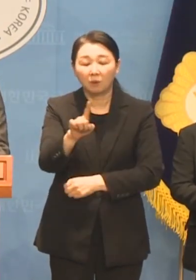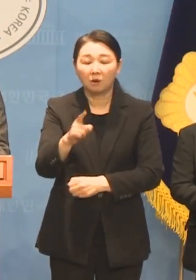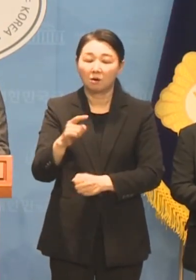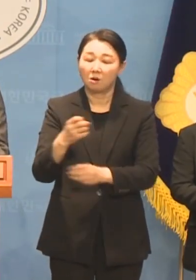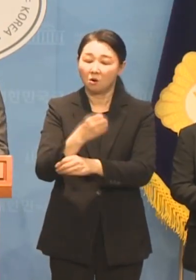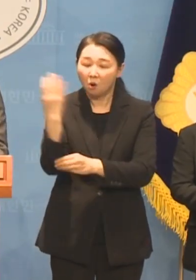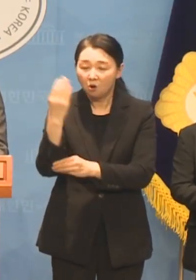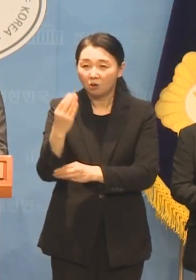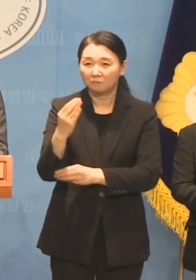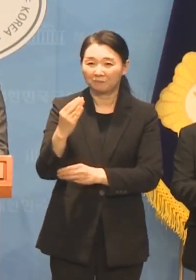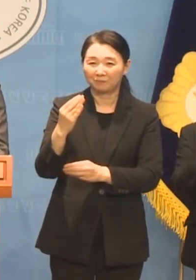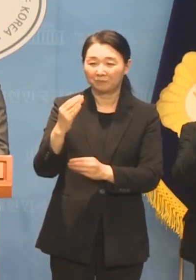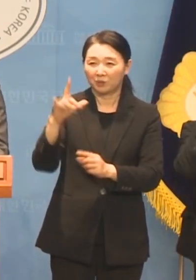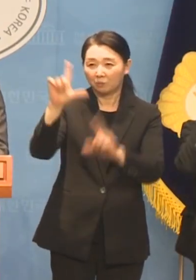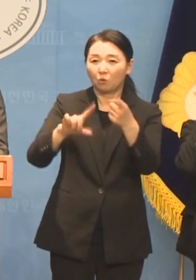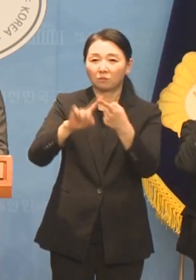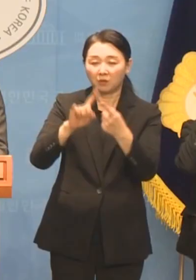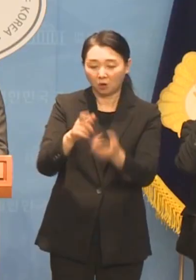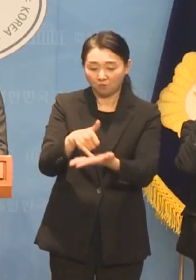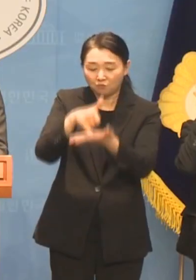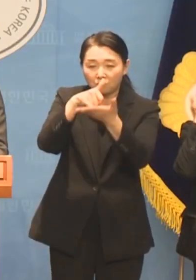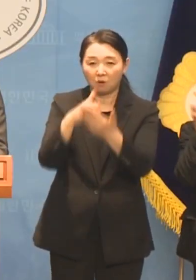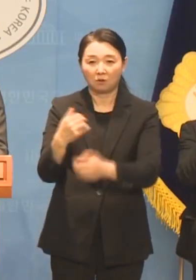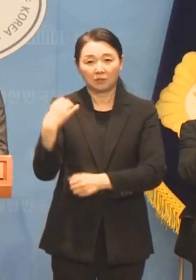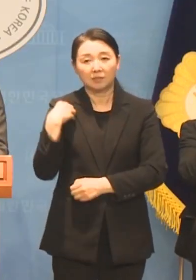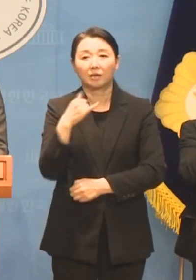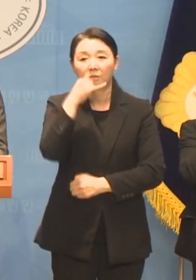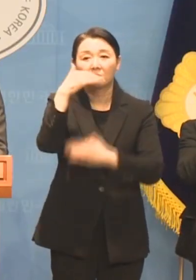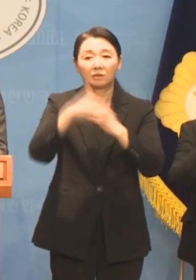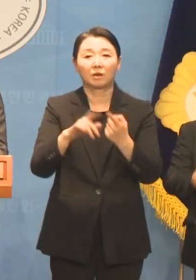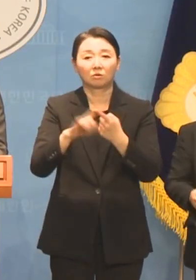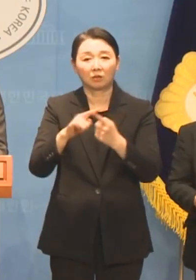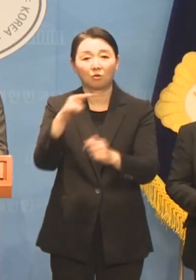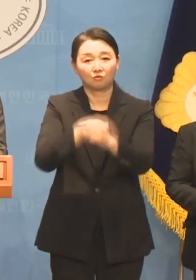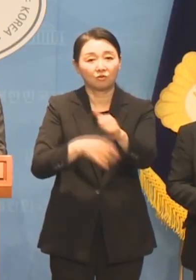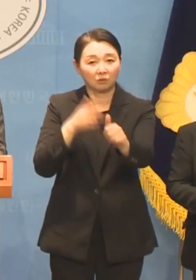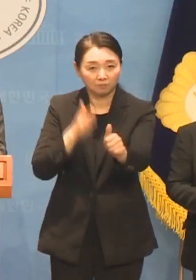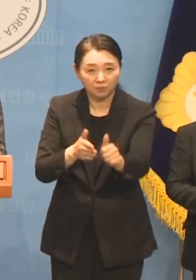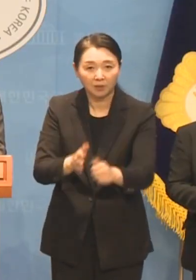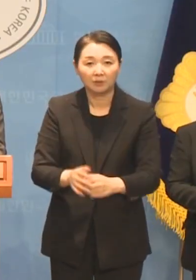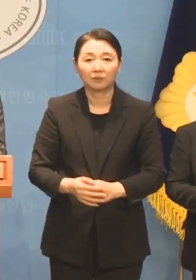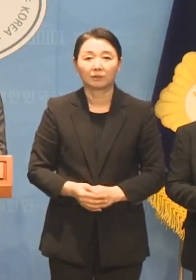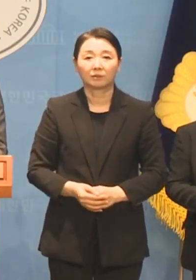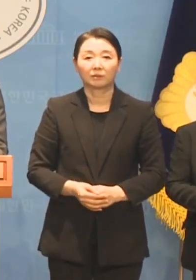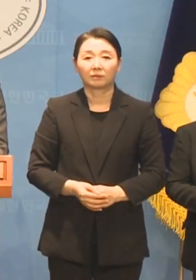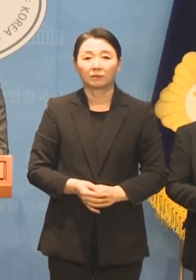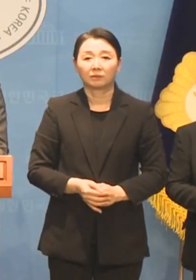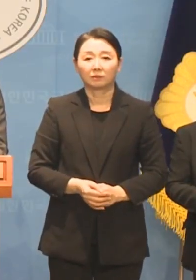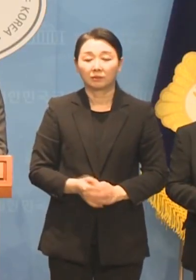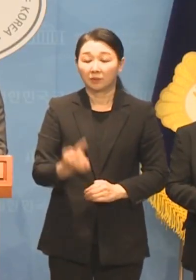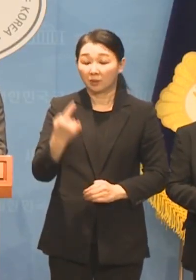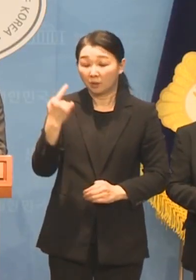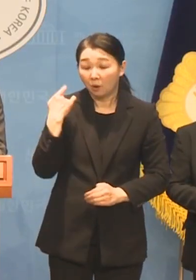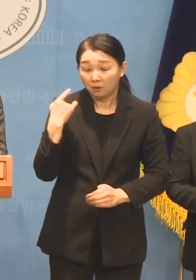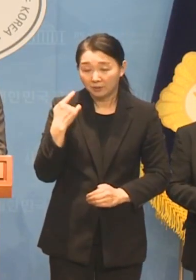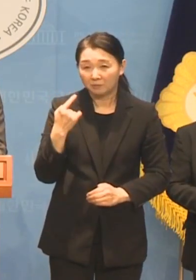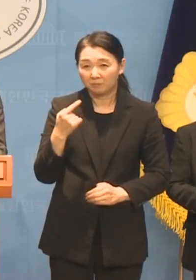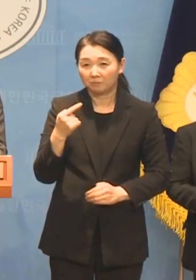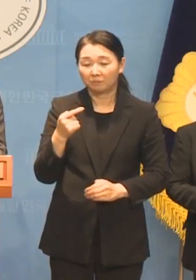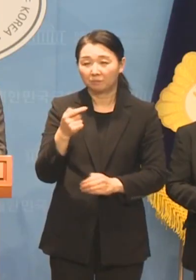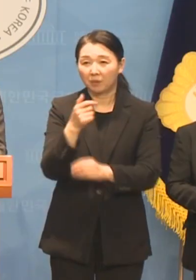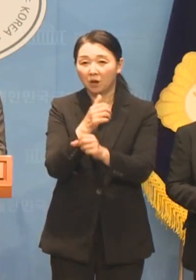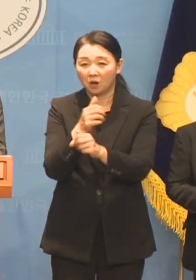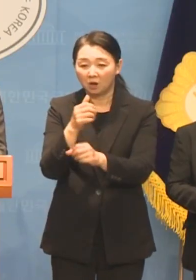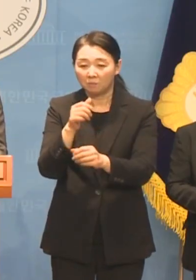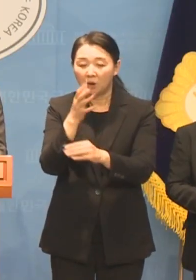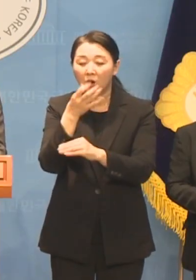위상에 걸맞은 품격과 책임감을 갖춘 내용으로 운영해 주시길 당부드립니다. 어제 진행된 언론중재위원회